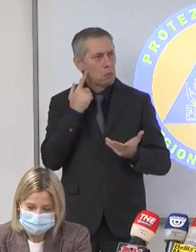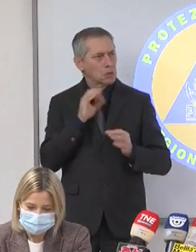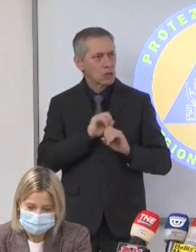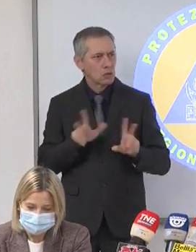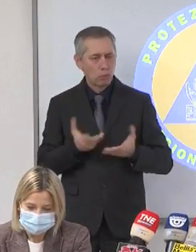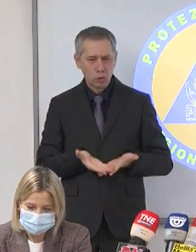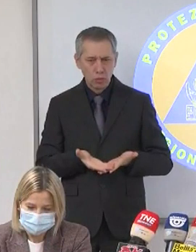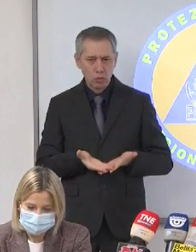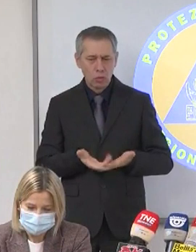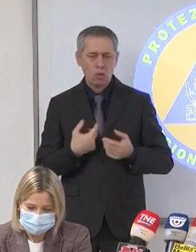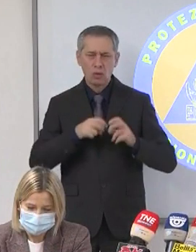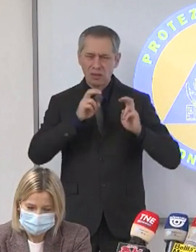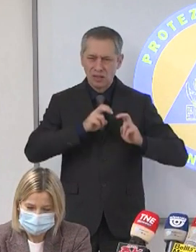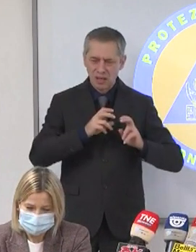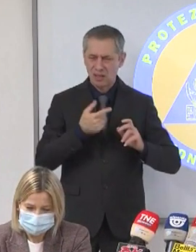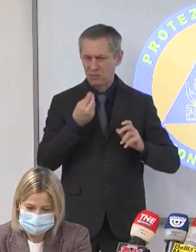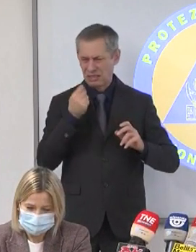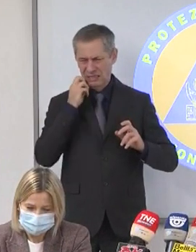direi strane